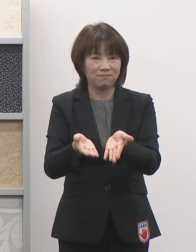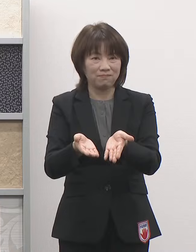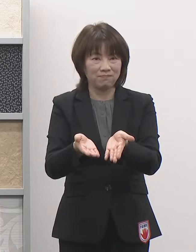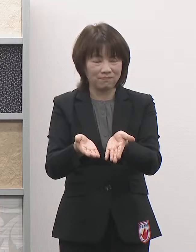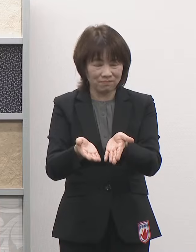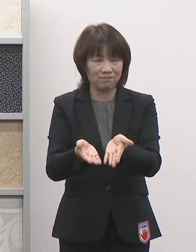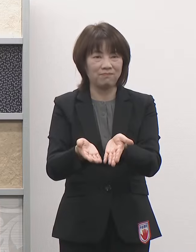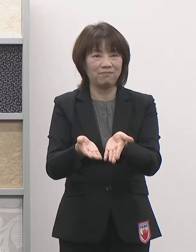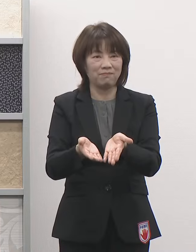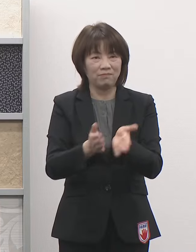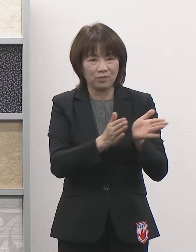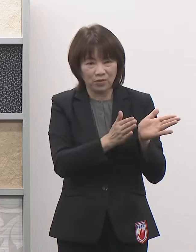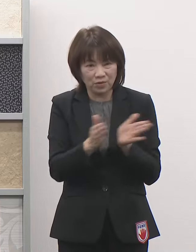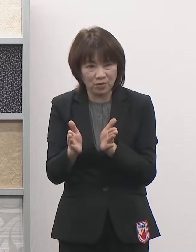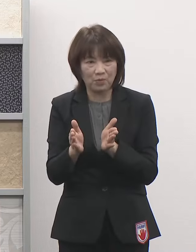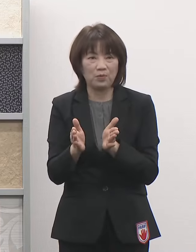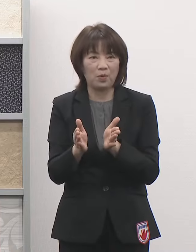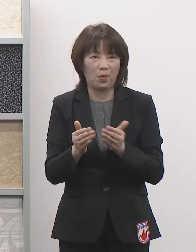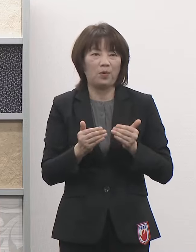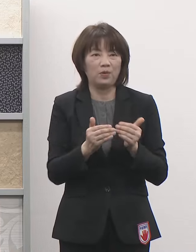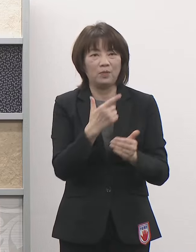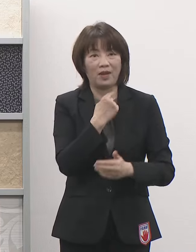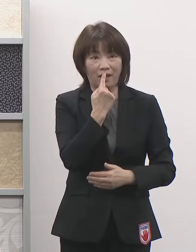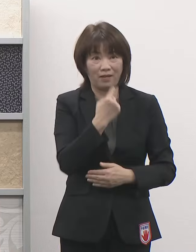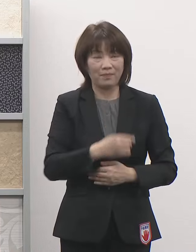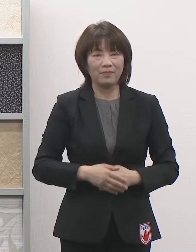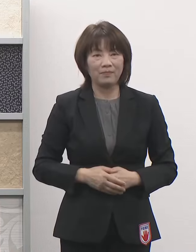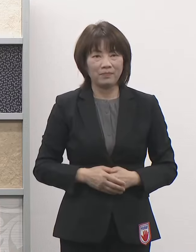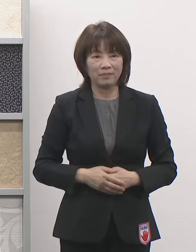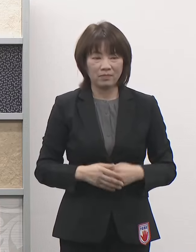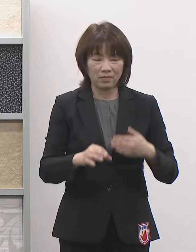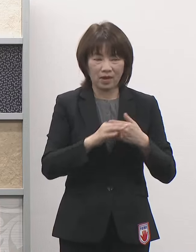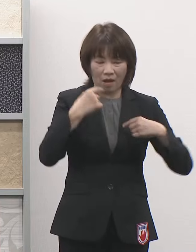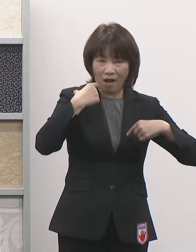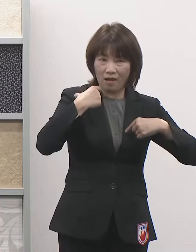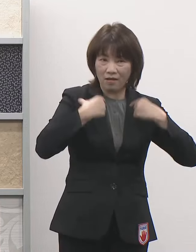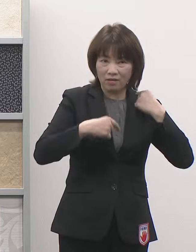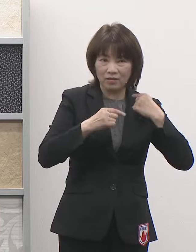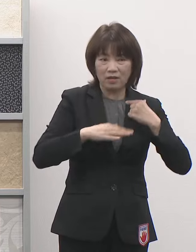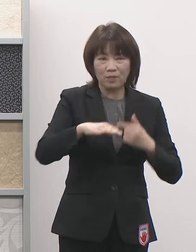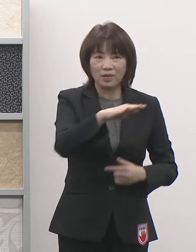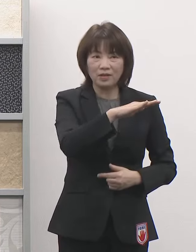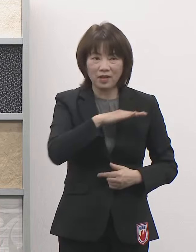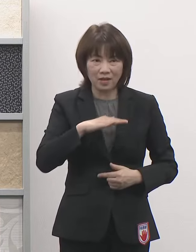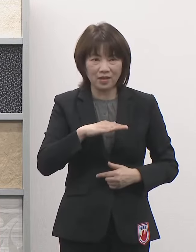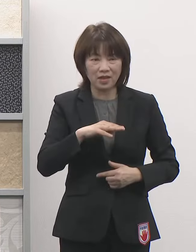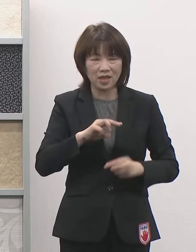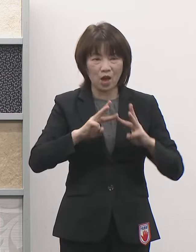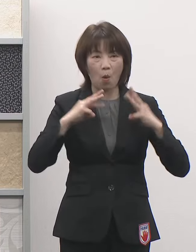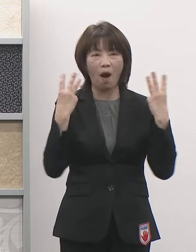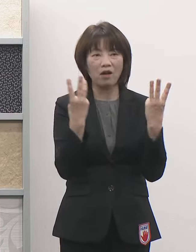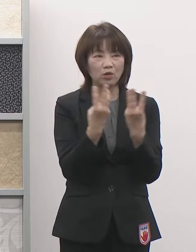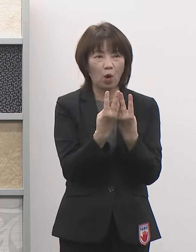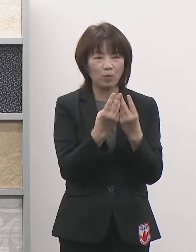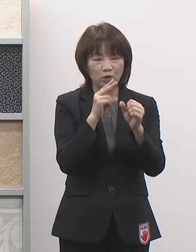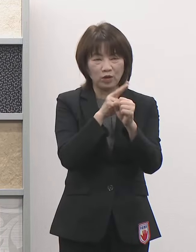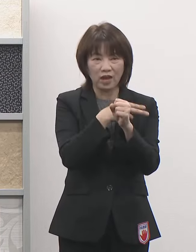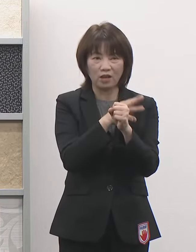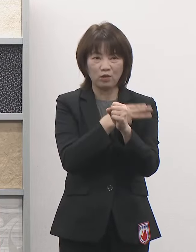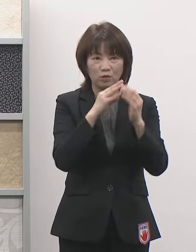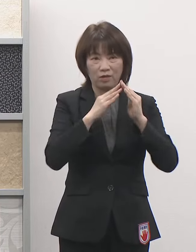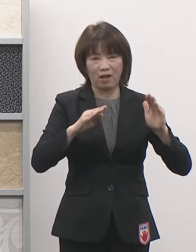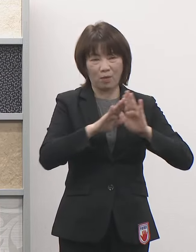体制を構築していきたいと思います。すでに学生さんに対するそのワークショップなどを通じた研修も行っている